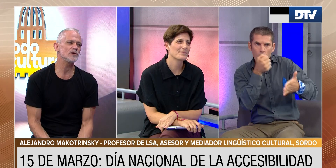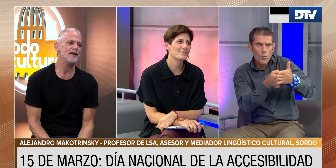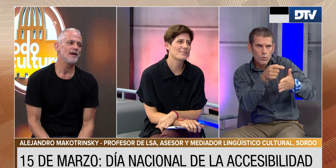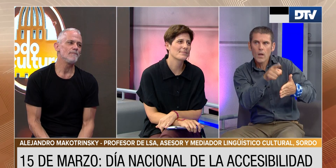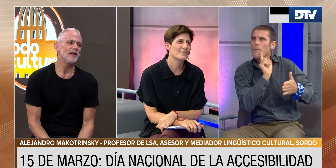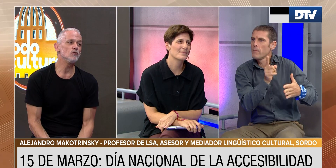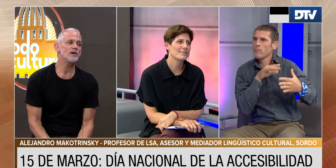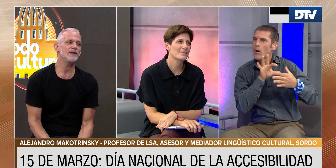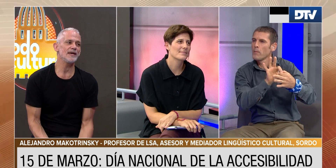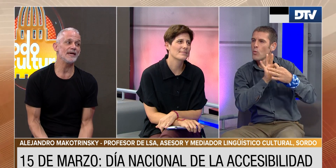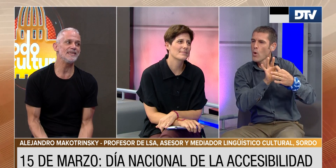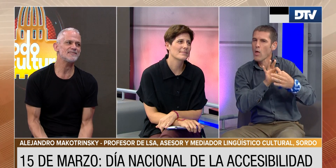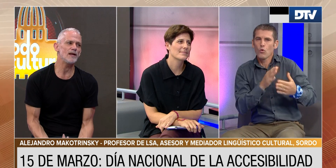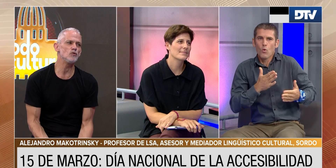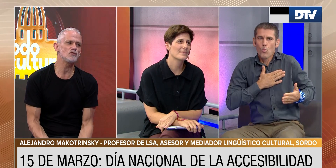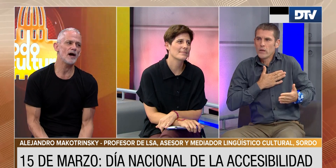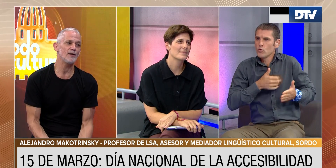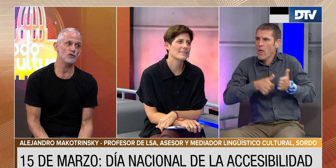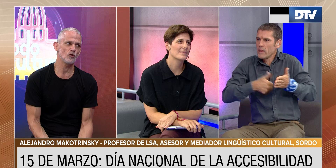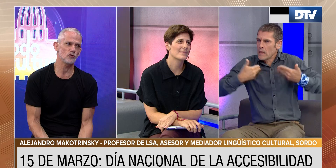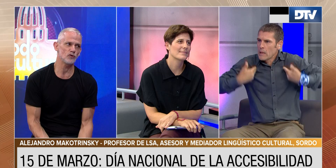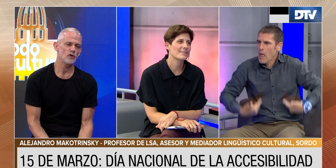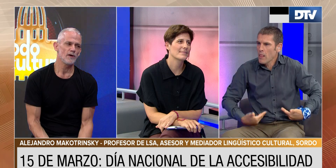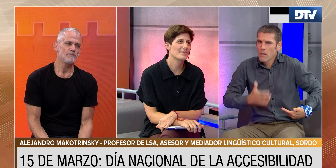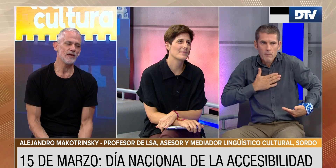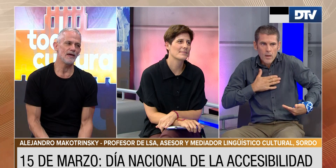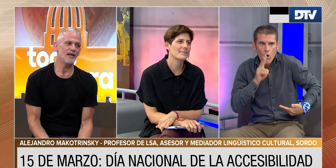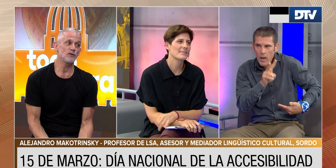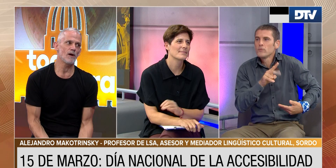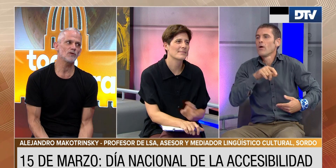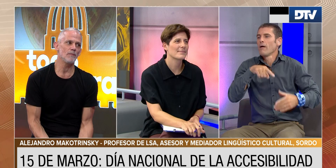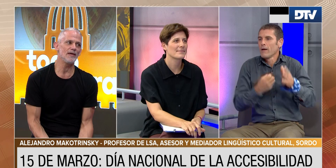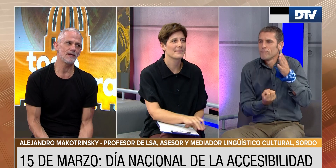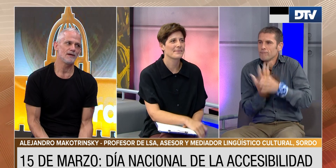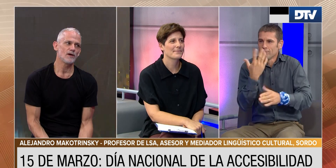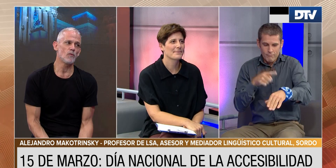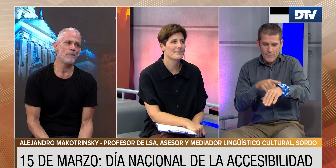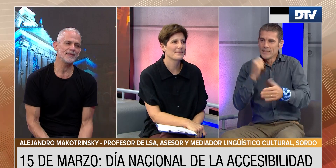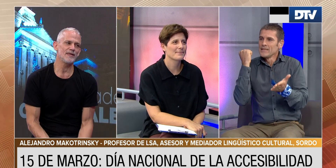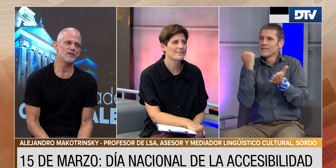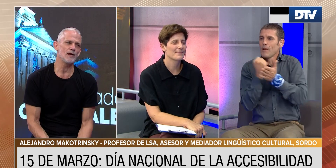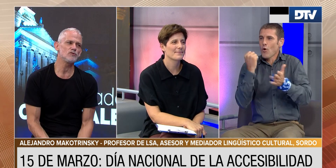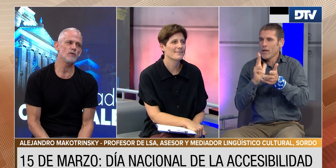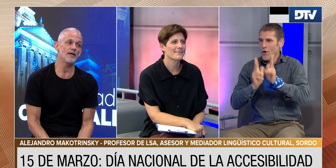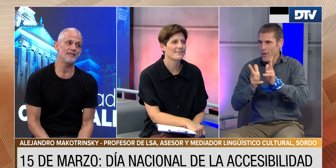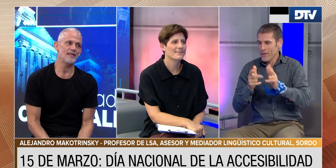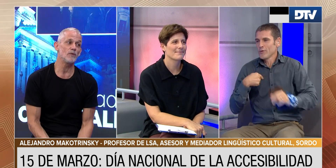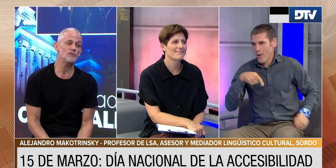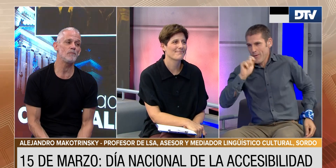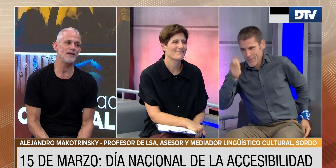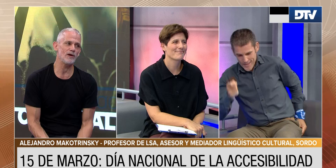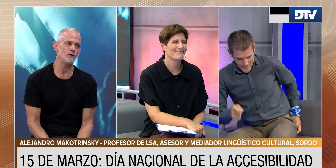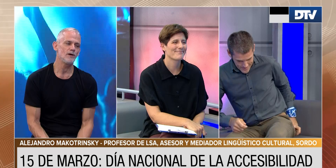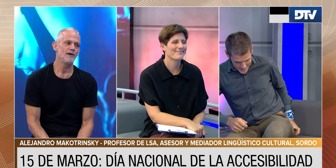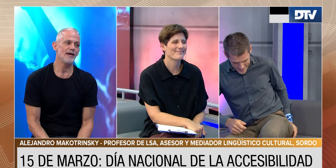que luchan y esa lucha nosotros la tomamos también como parte de nuestra lucha y nuestra identidad. Por